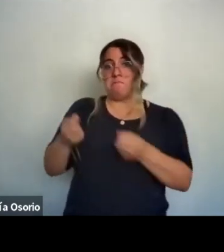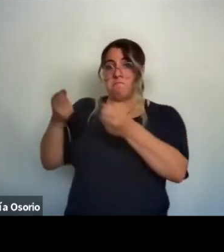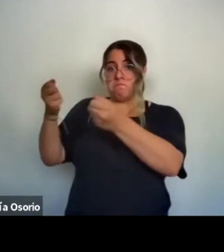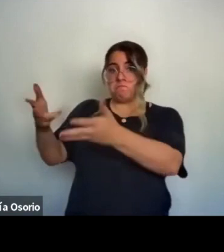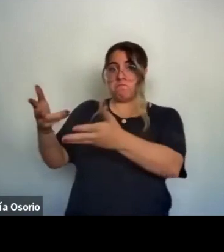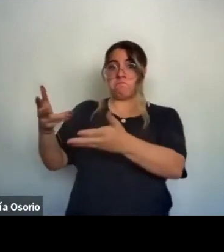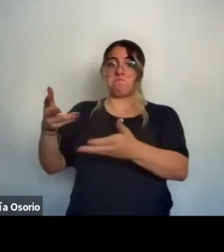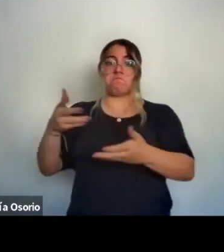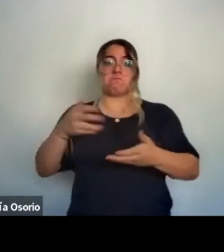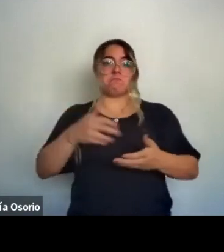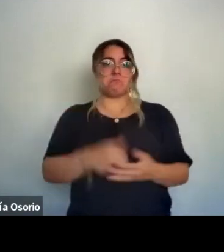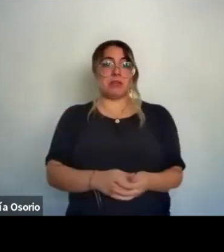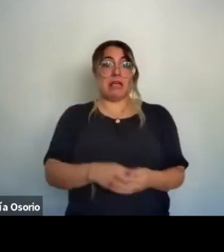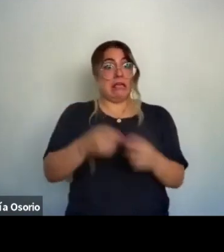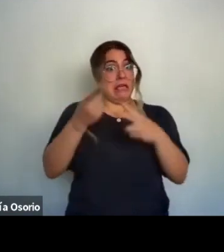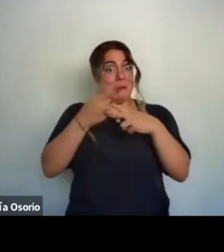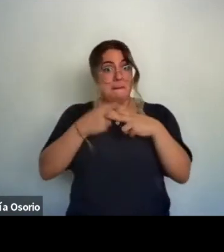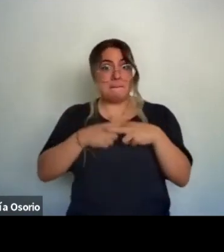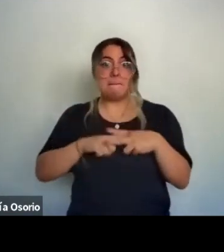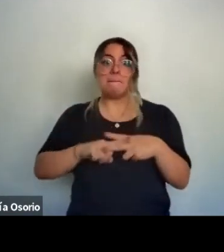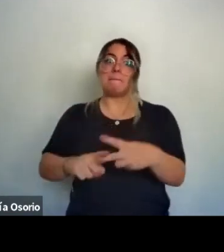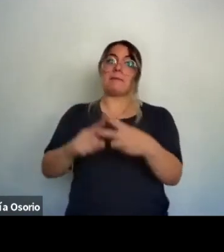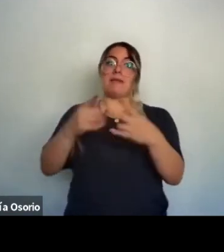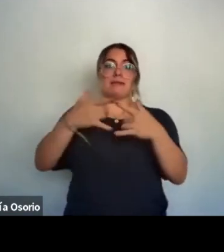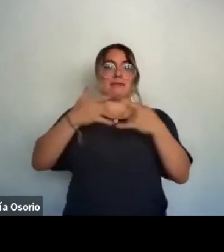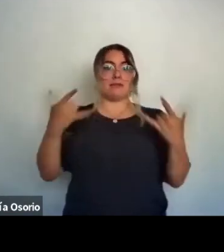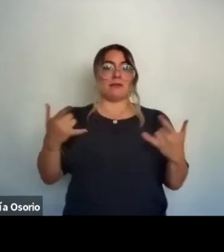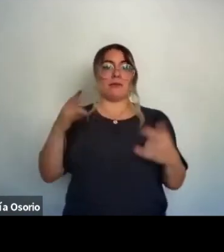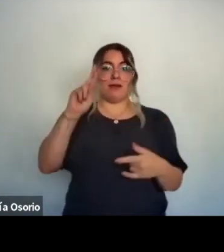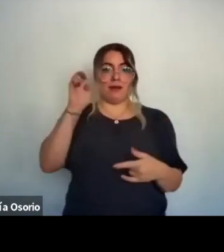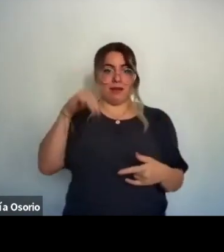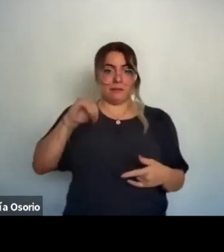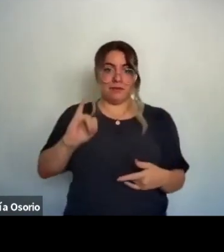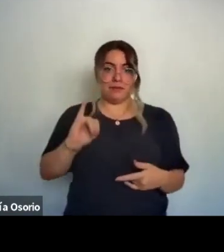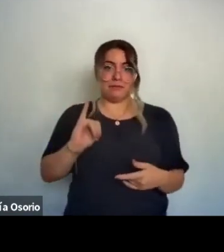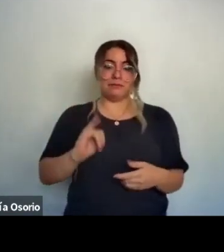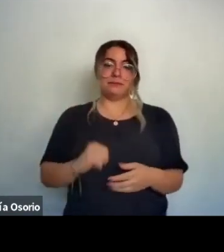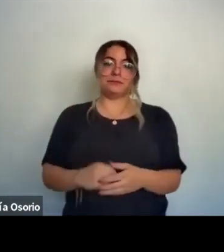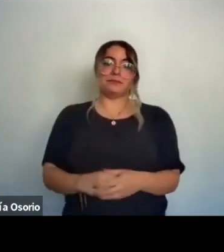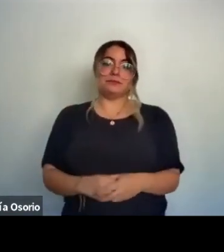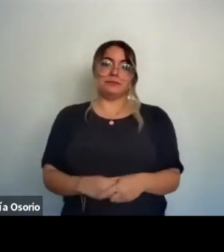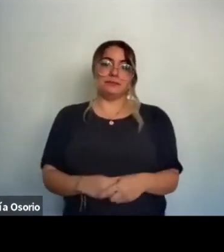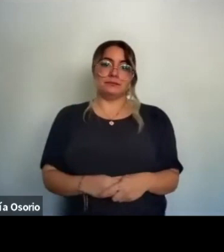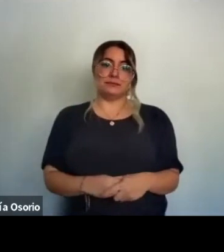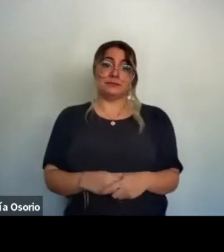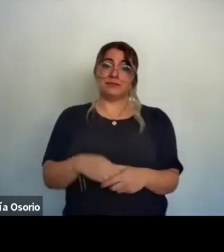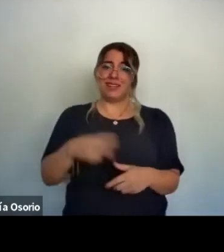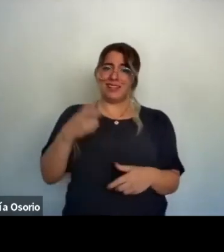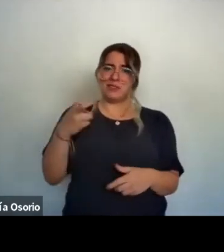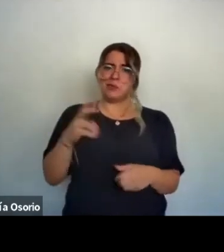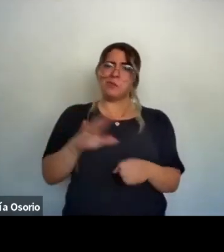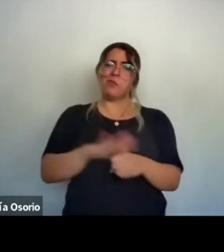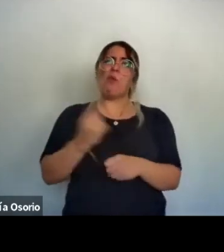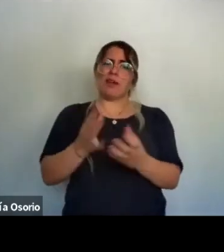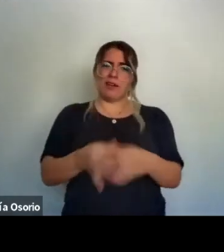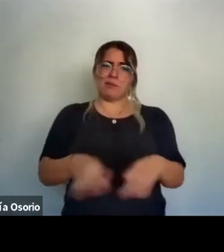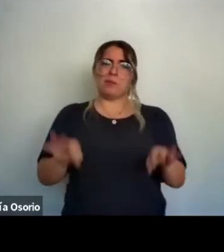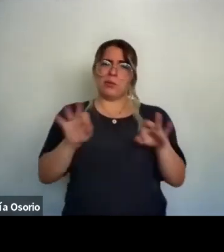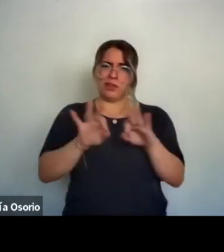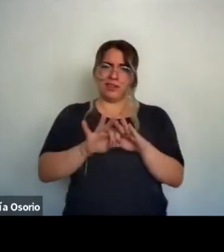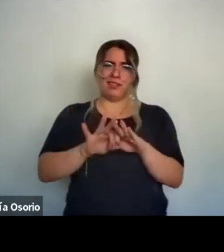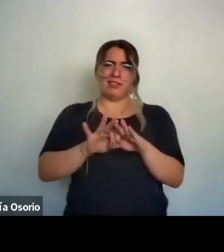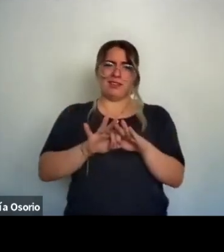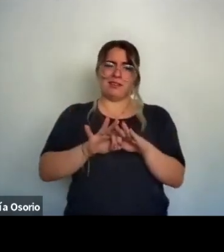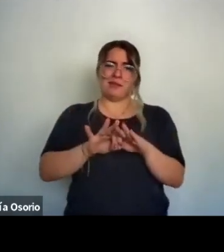sur, que es Remy, ¿no? Remy tiene esa característica. Lo importante de esto es que, por ejemplo, Remy